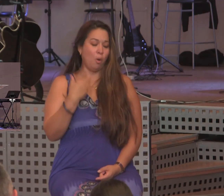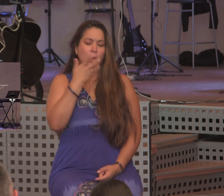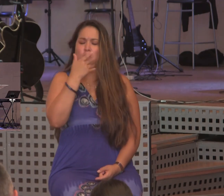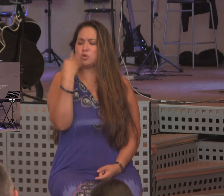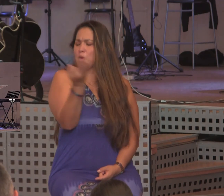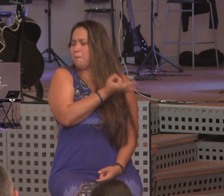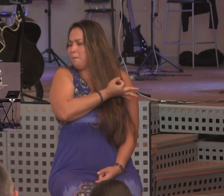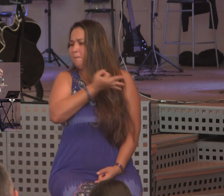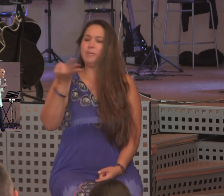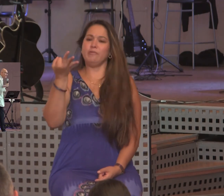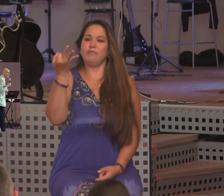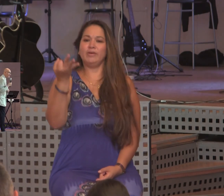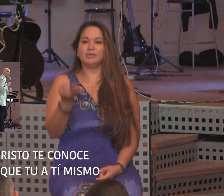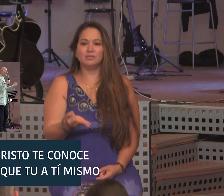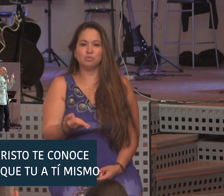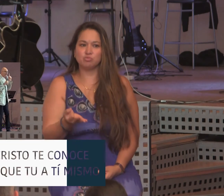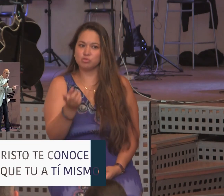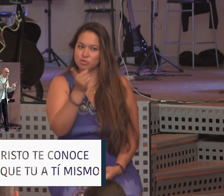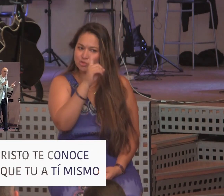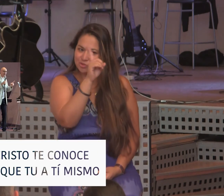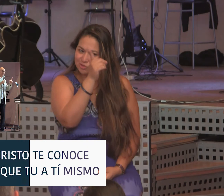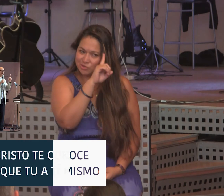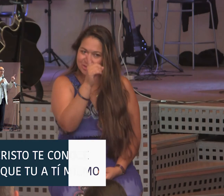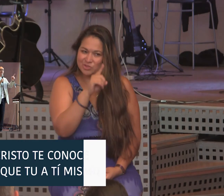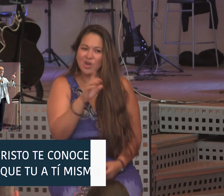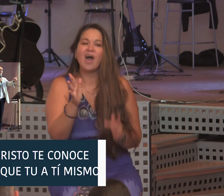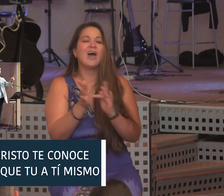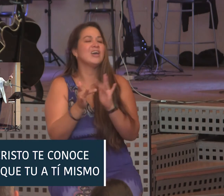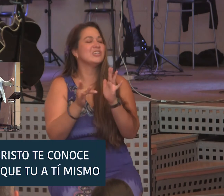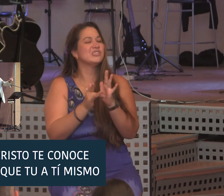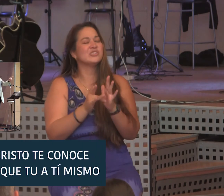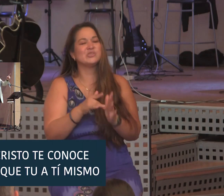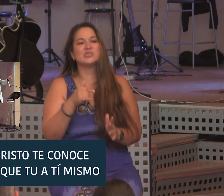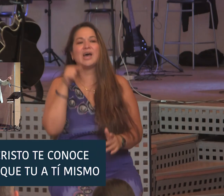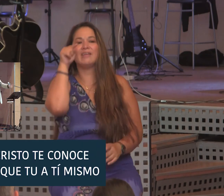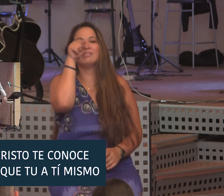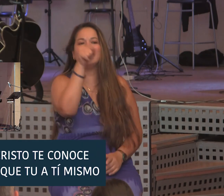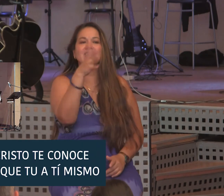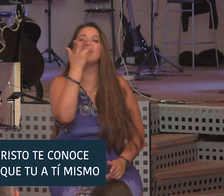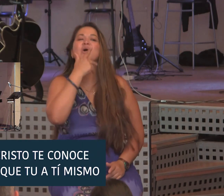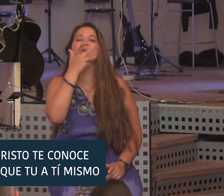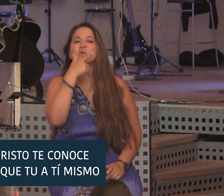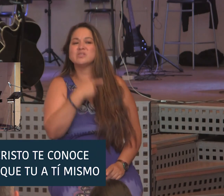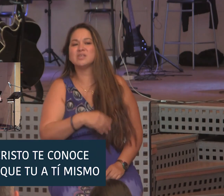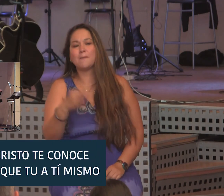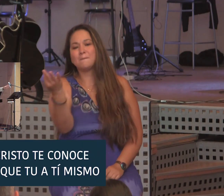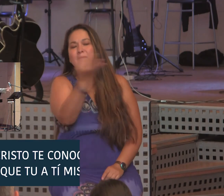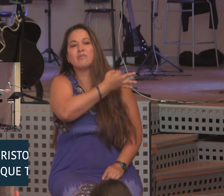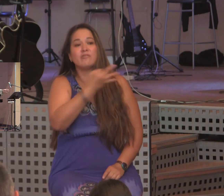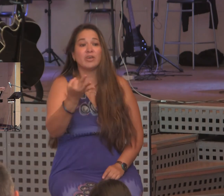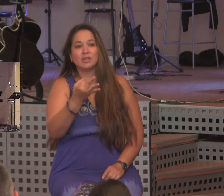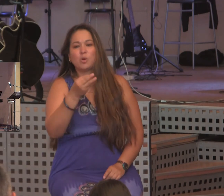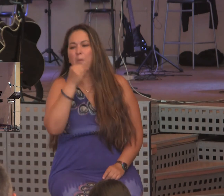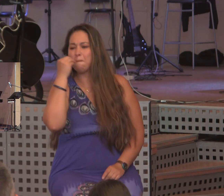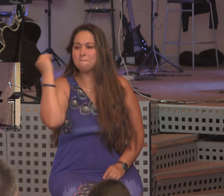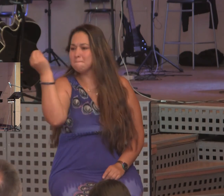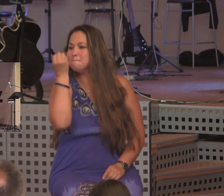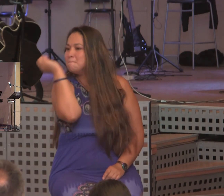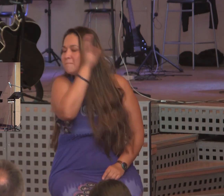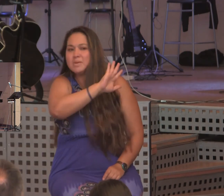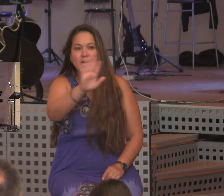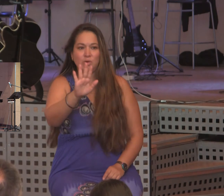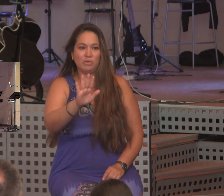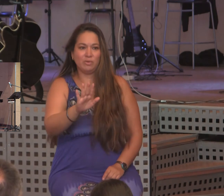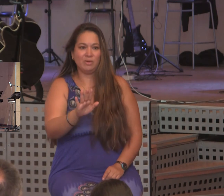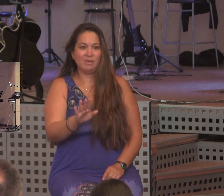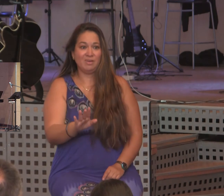que yo. Sí, hay alguien. Jesucristo te conoce a ti mejor que tú a ti mismo. Y mejor que nadie, que ningún familiar y